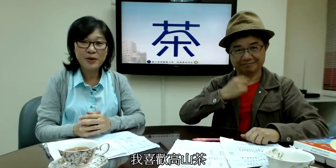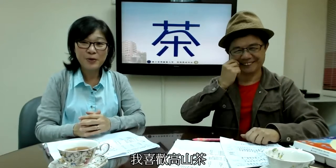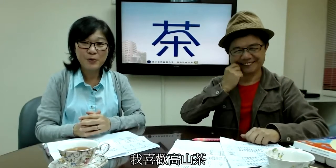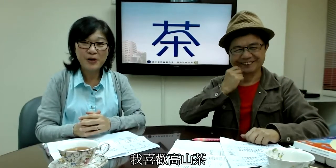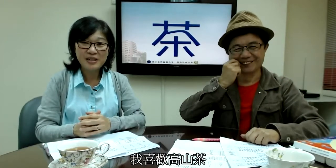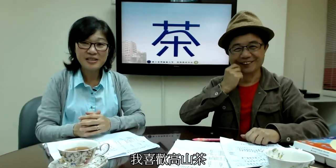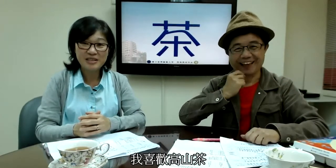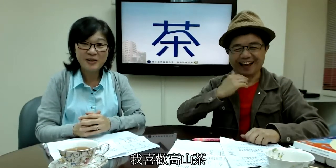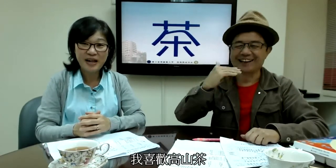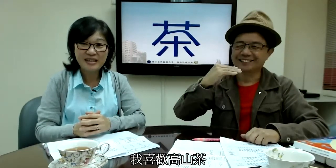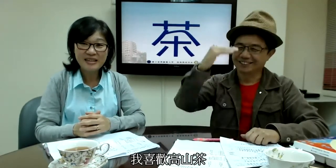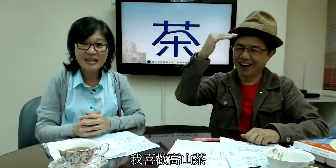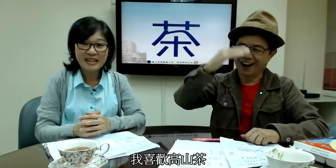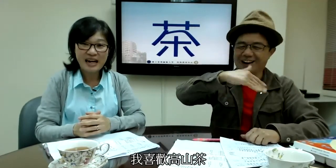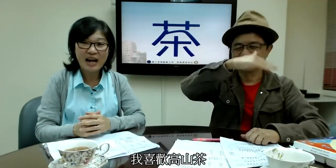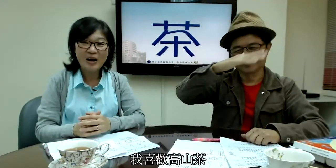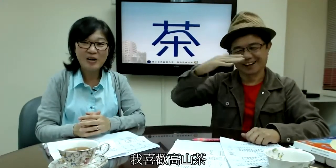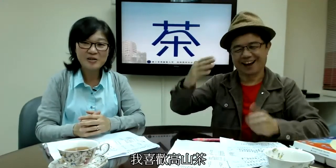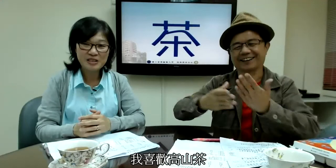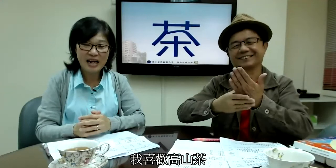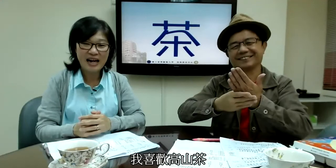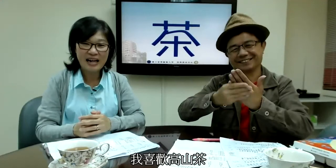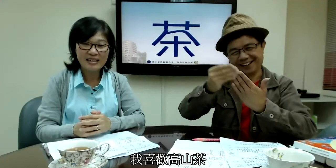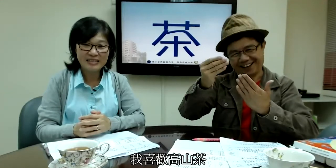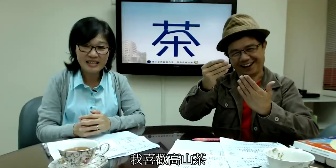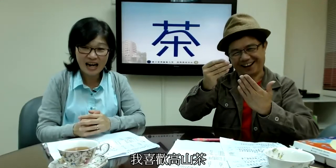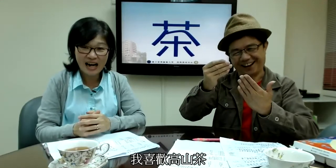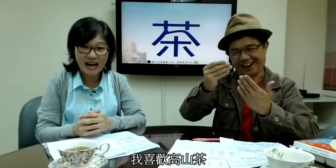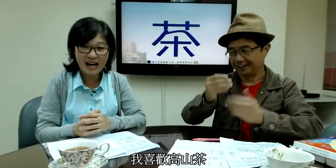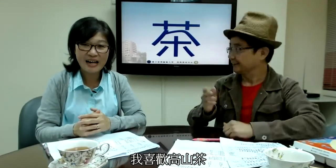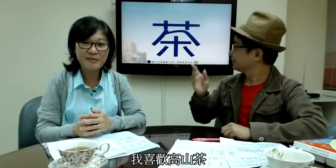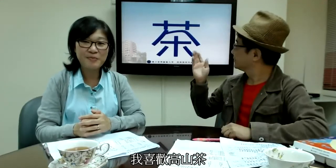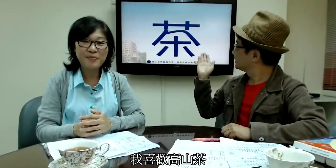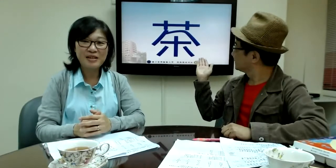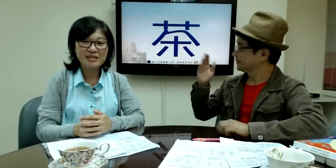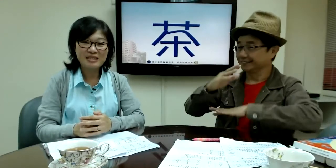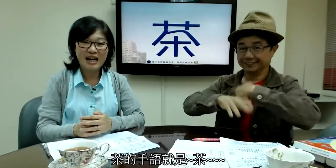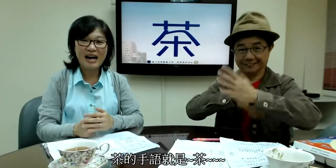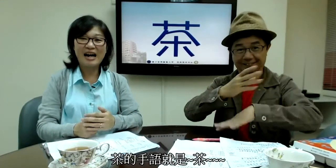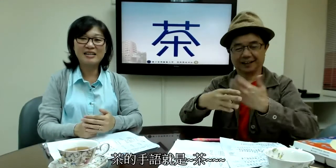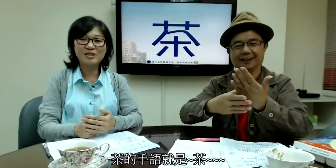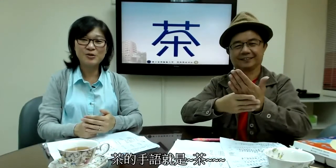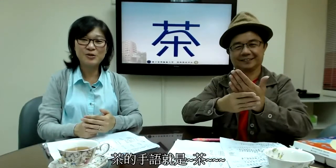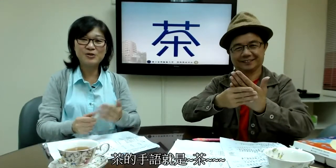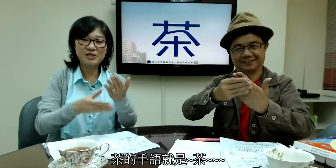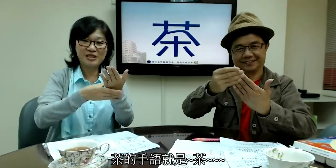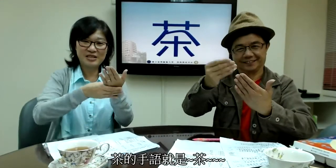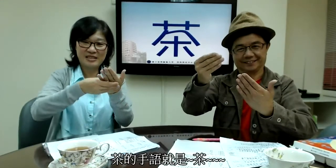我喜欢高山茶。 茶的手语就是茶